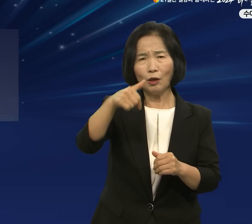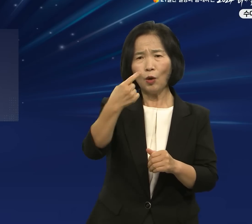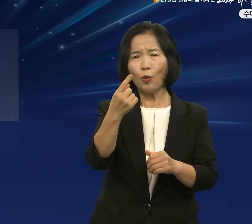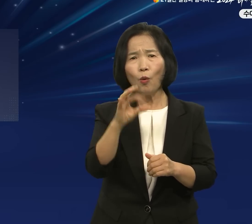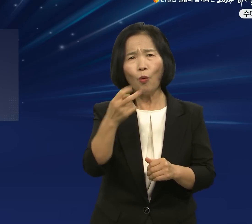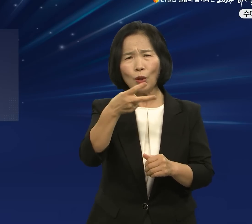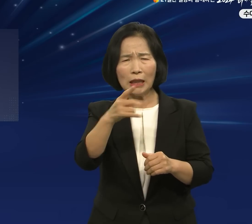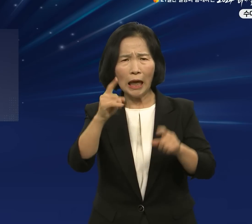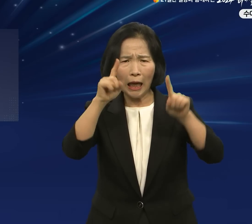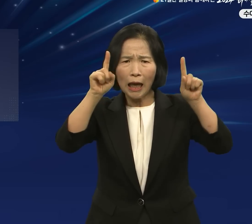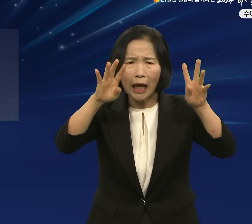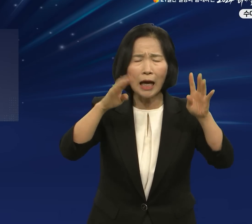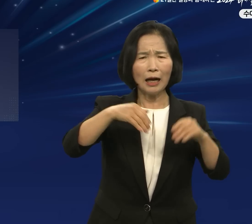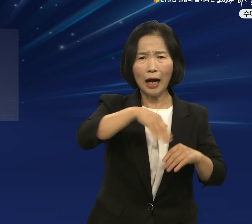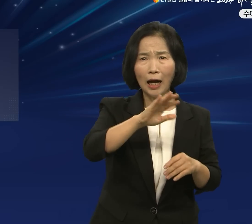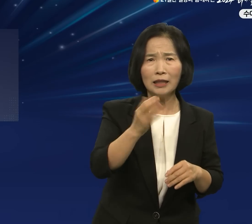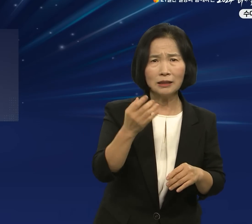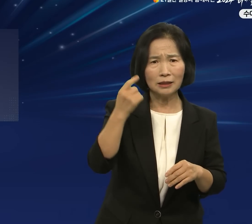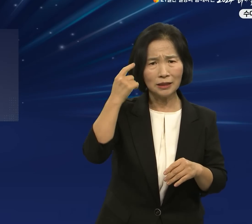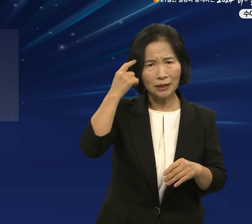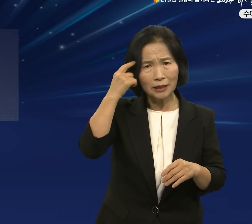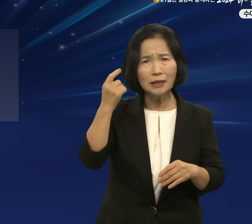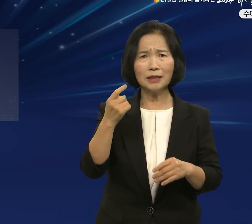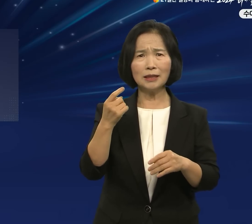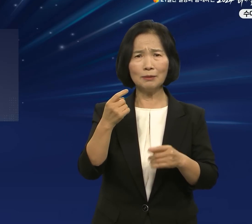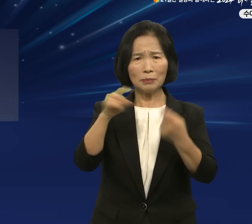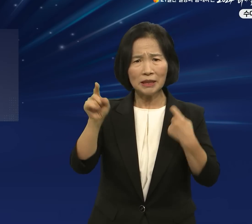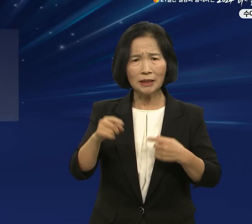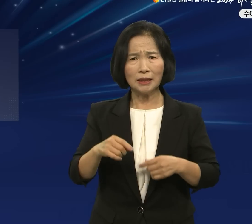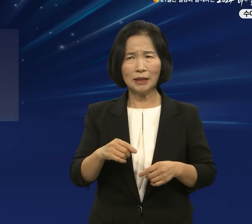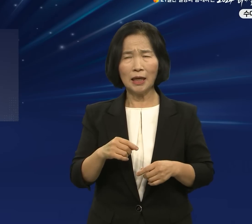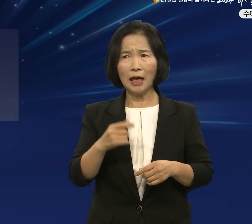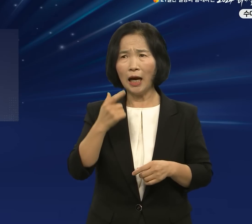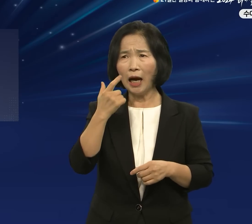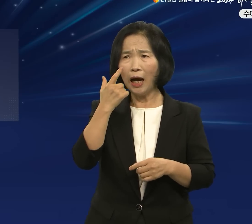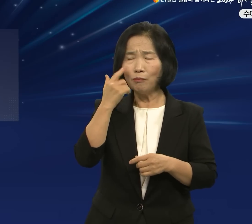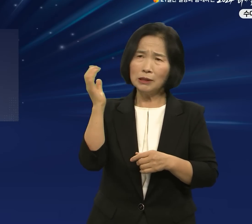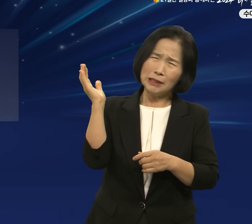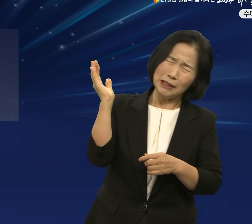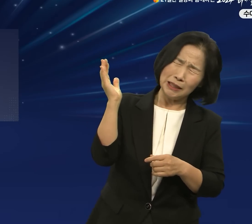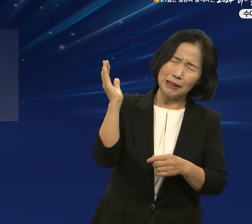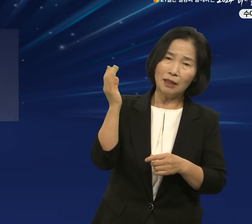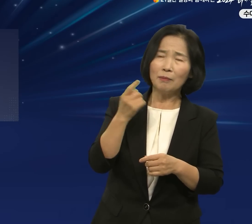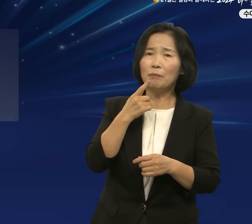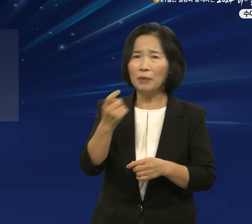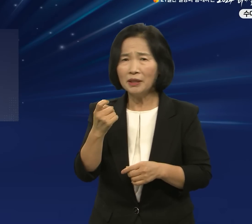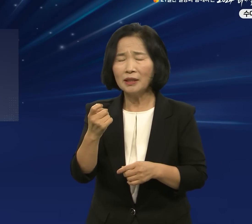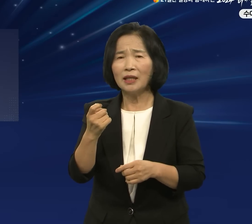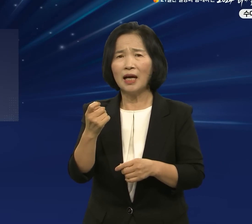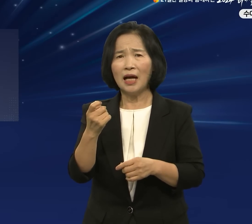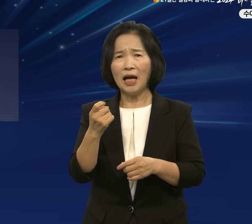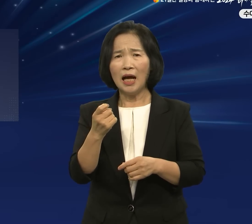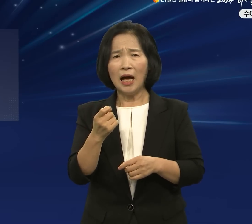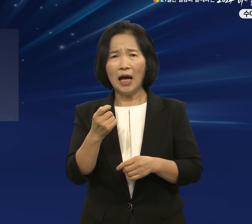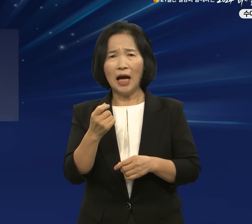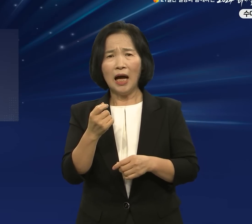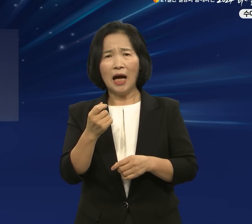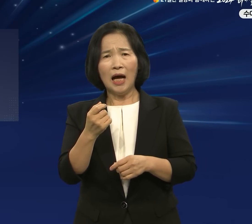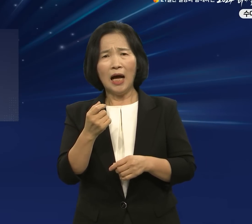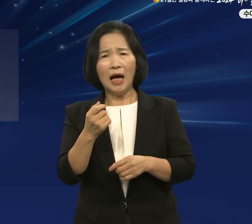하냐고, 정신 나갔다고 맞아 죽을 뻔했습니다. 목사도 되기 전에